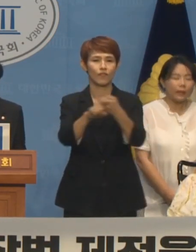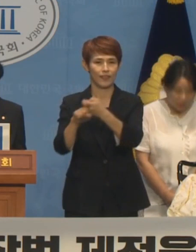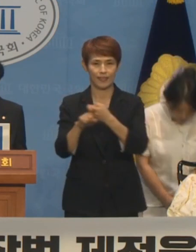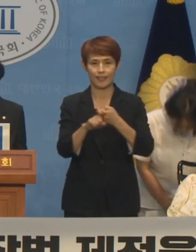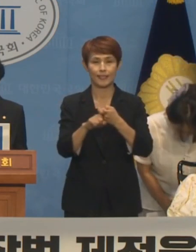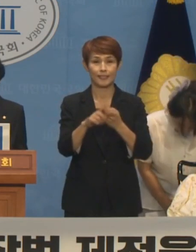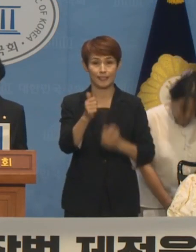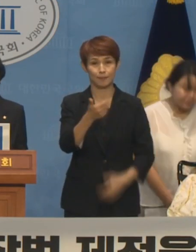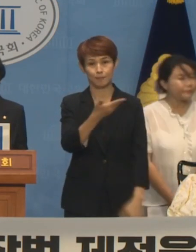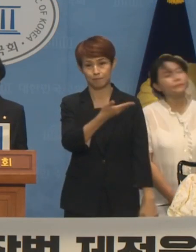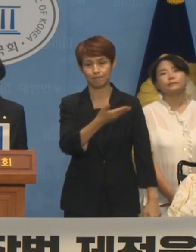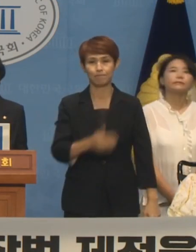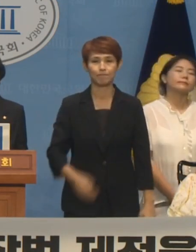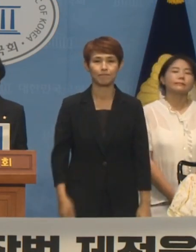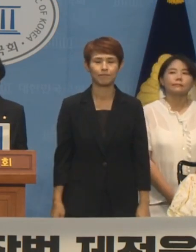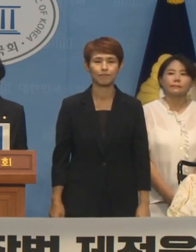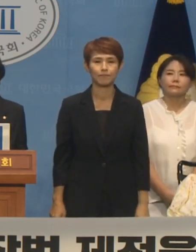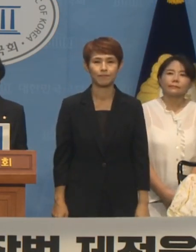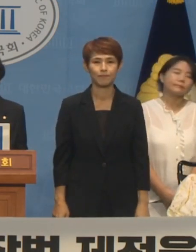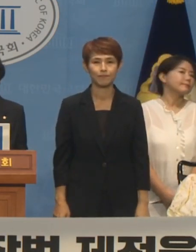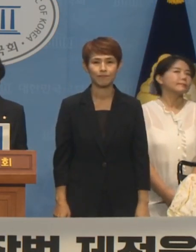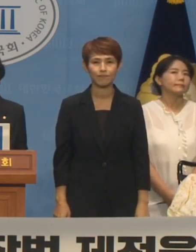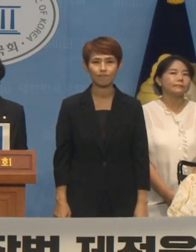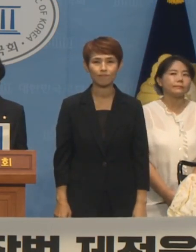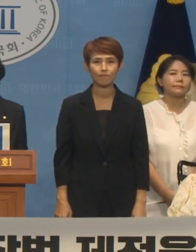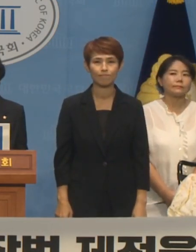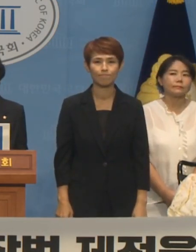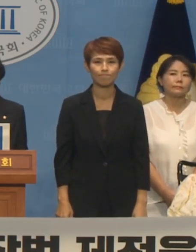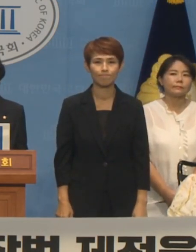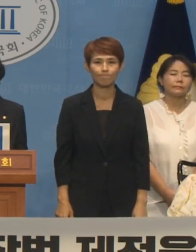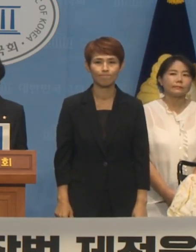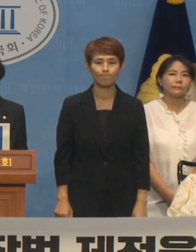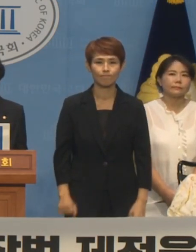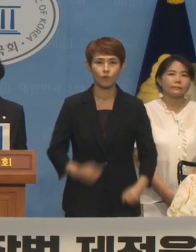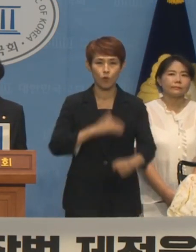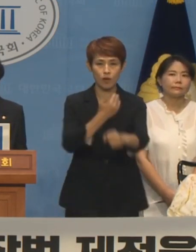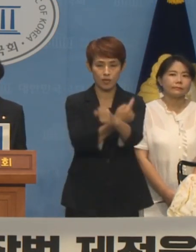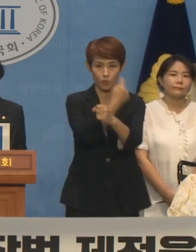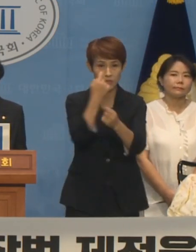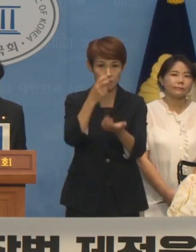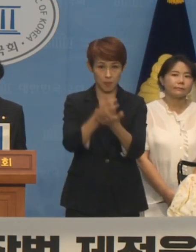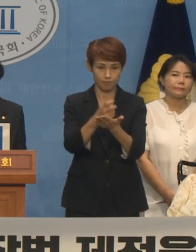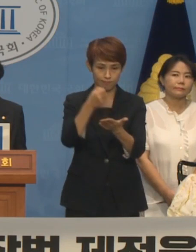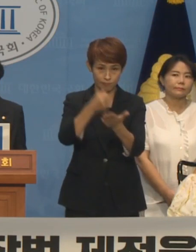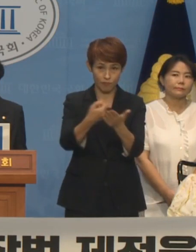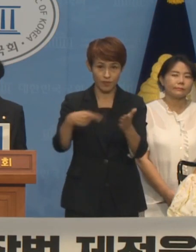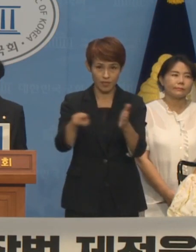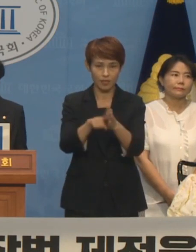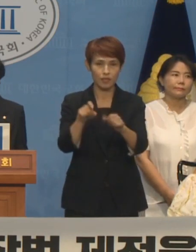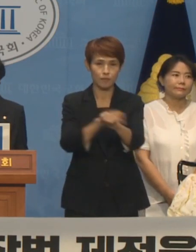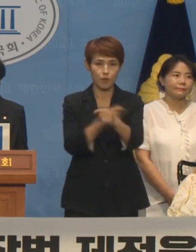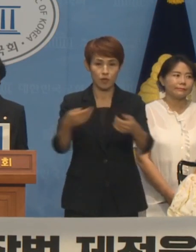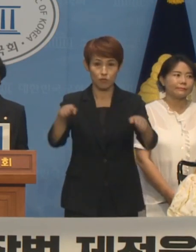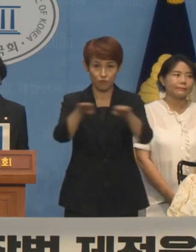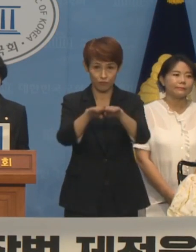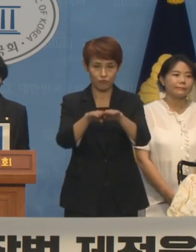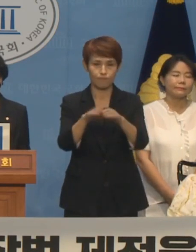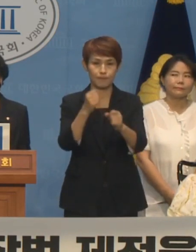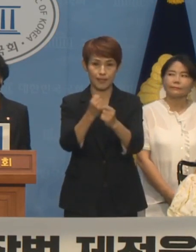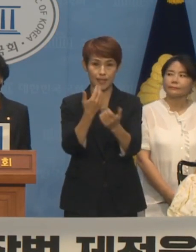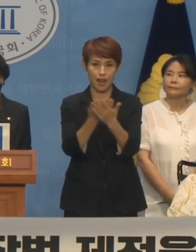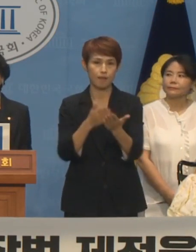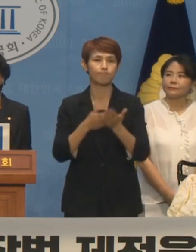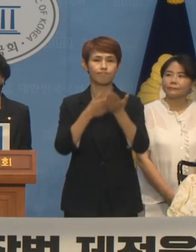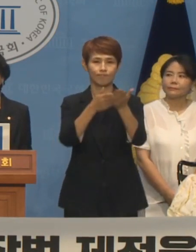오셨습니다. 안녕하세요. 네, 지금부터 그 권리보장법 제정을 위한 특별기구 구성 제안 기자회견을 시작할